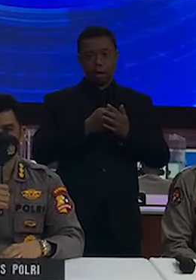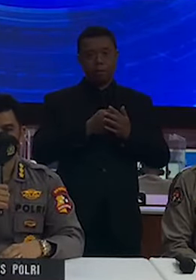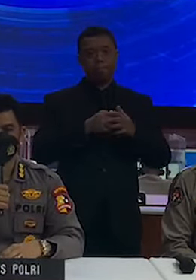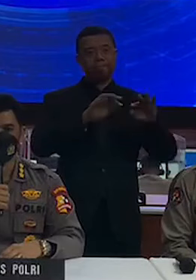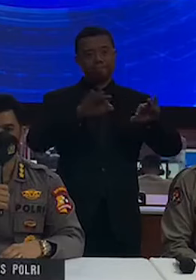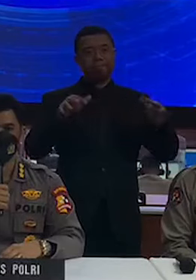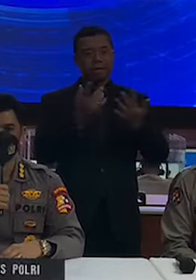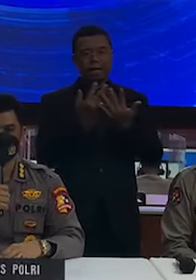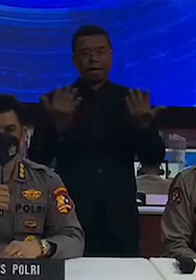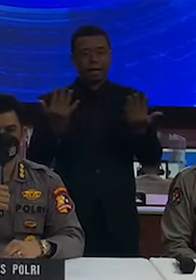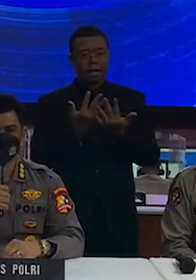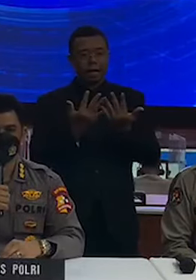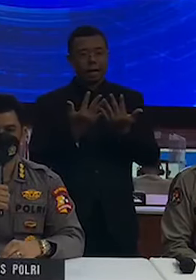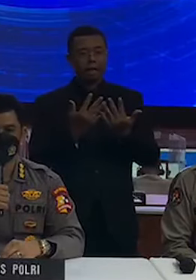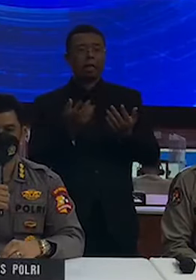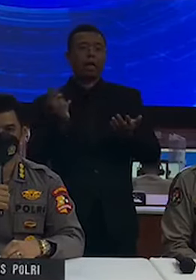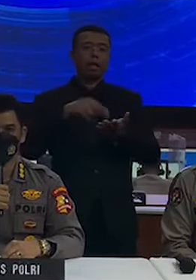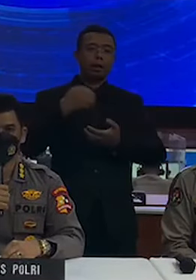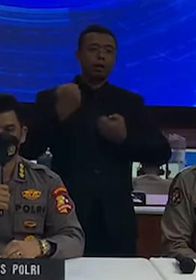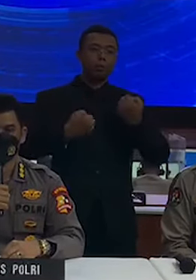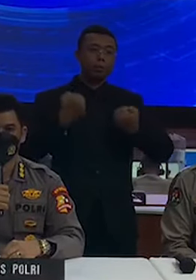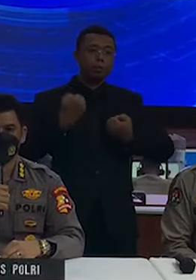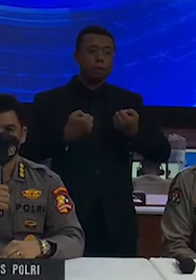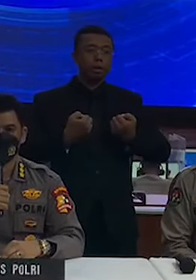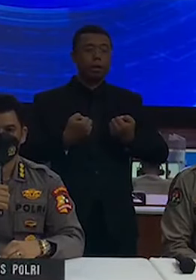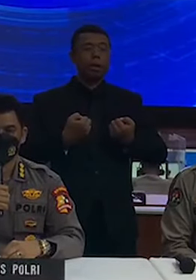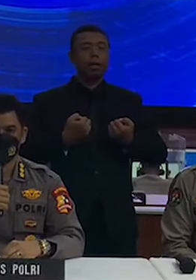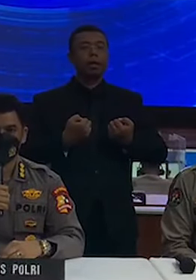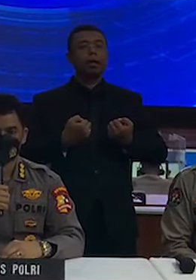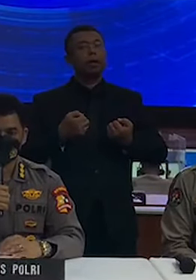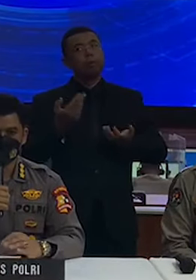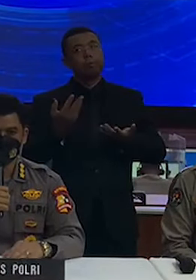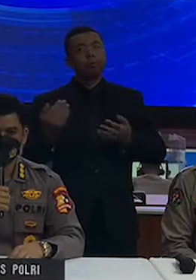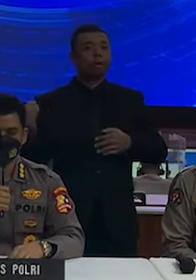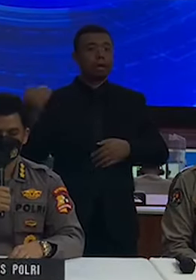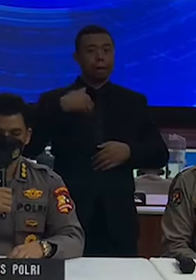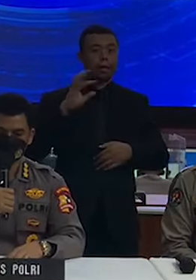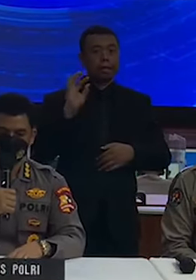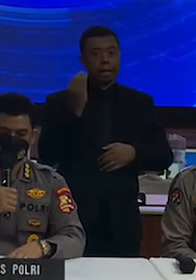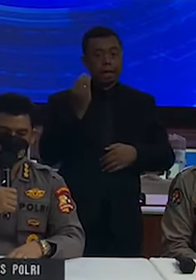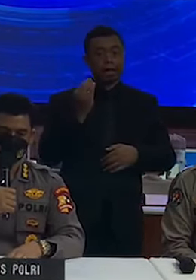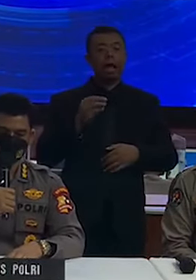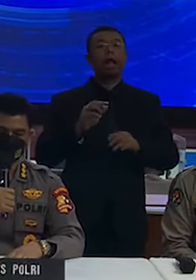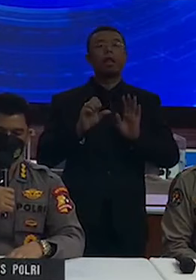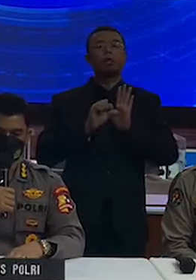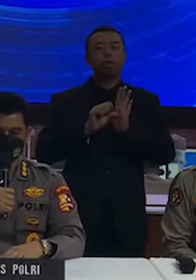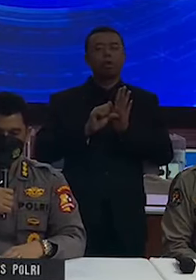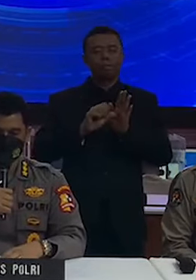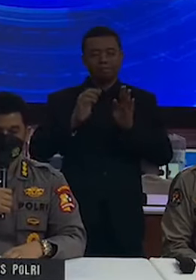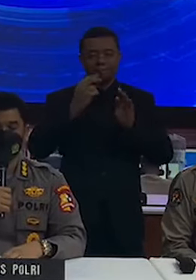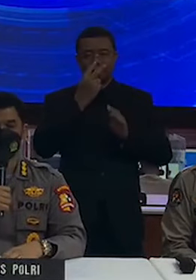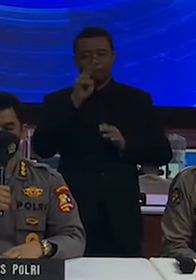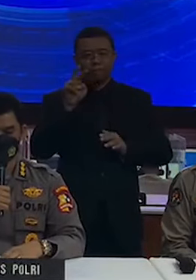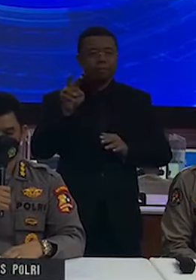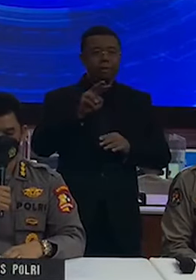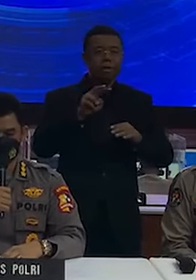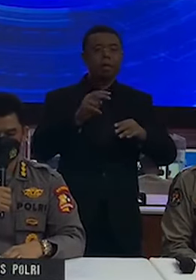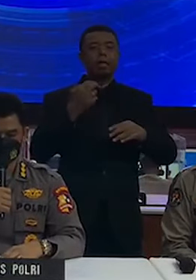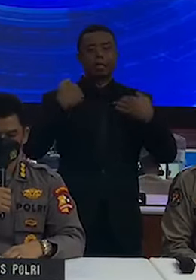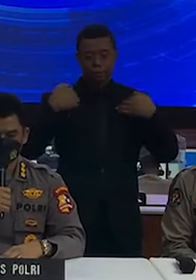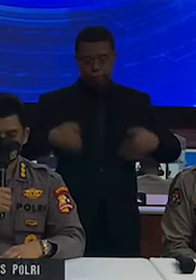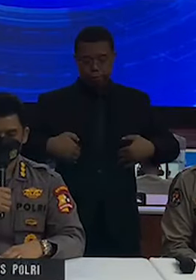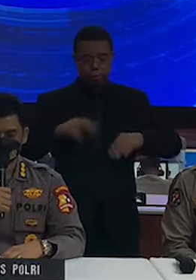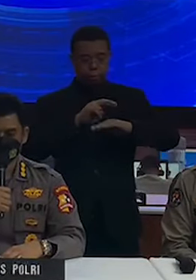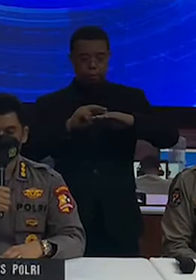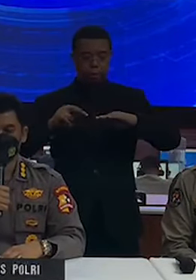seluruh masyarakat pengguna jalan yang ada arus balik ini tolong diperhatikan untuk kondisi fisik